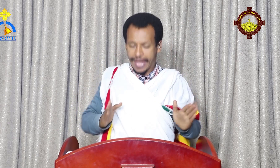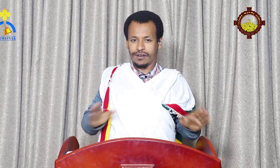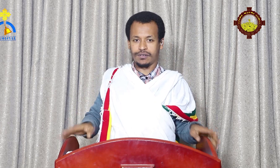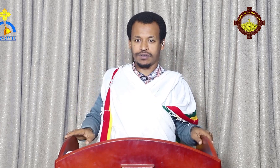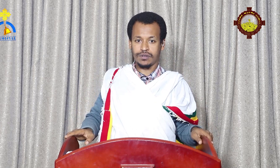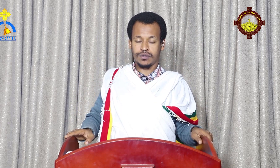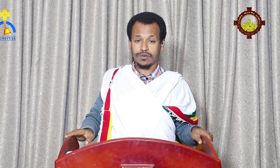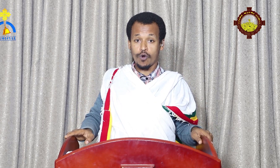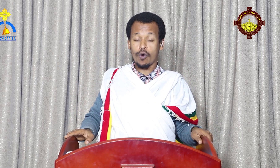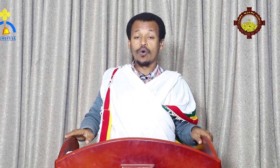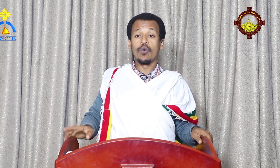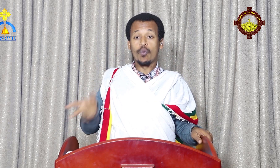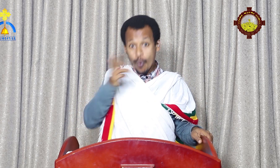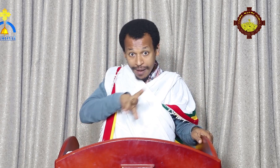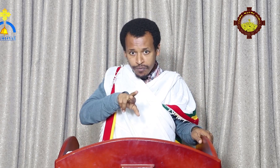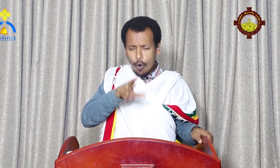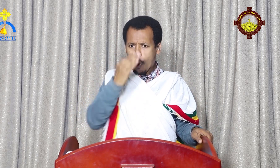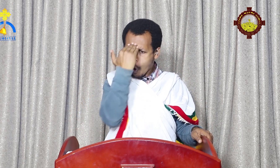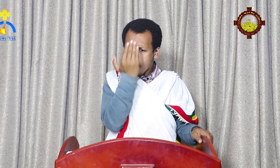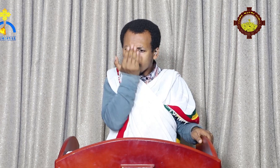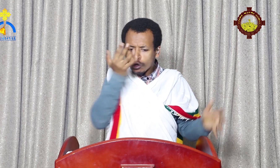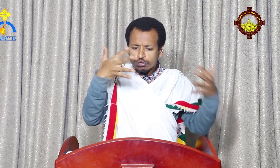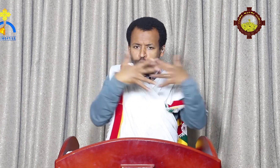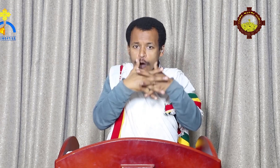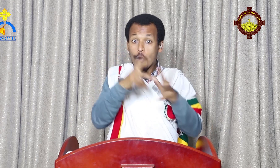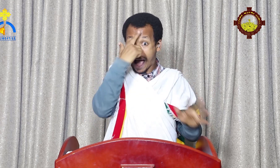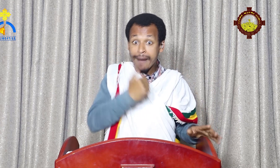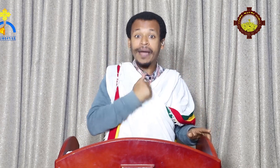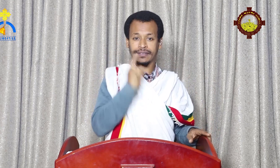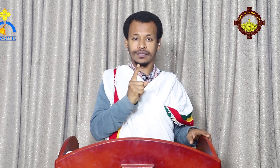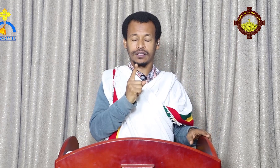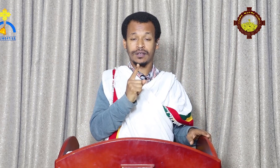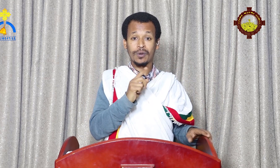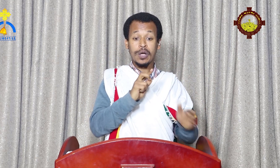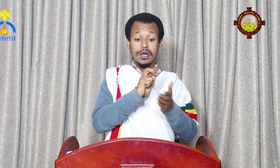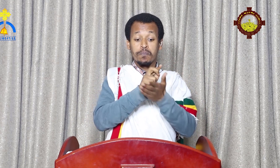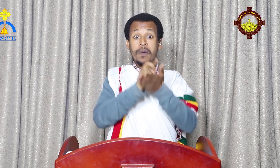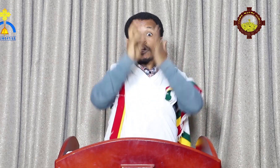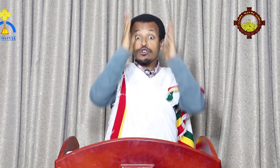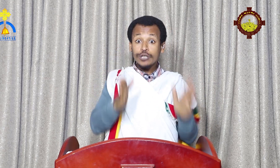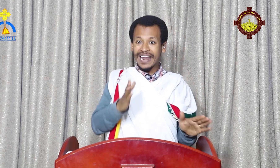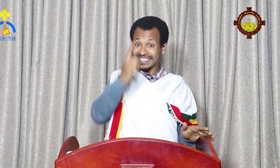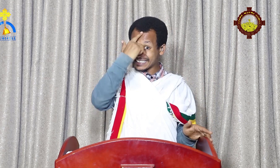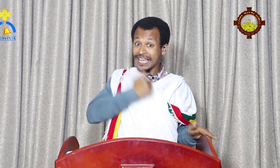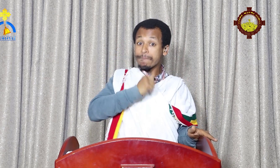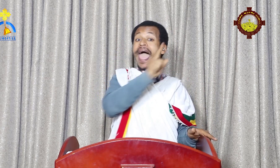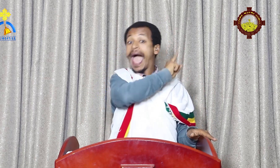ክርስቲያን ወይም ኦርቶዶክስ ተዋህዶ አማኝ በቅዱሳን